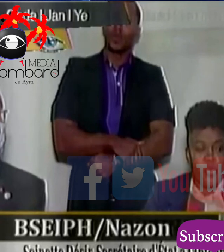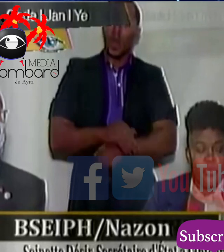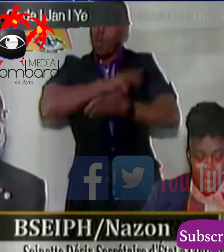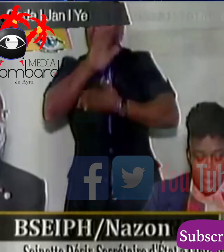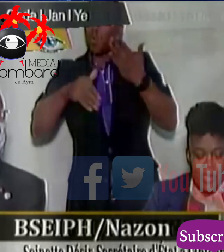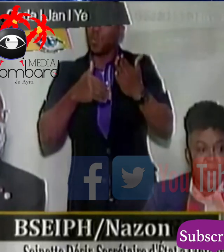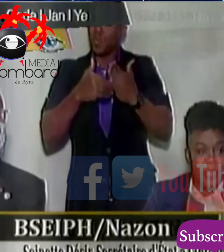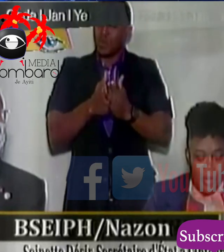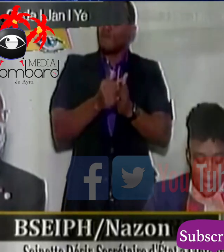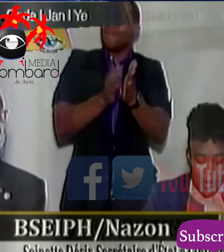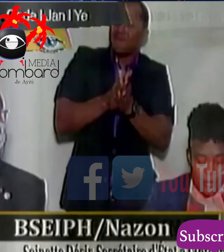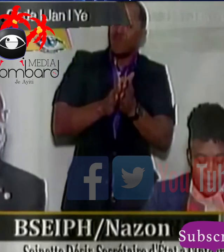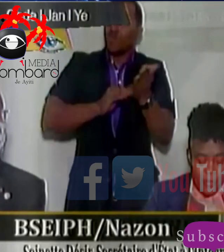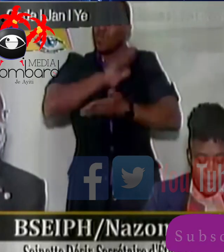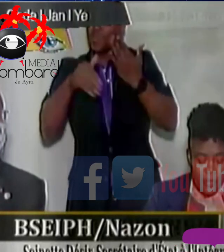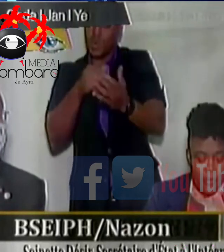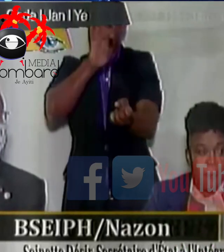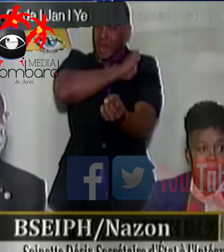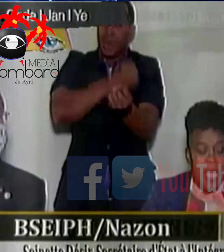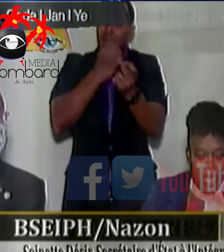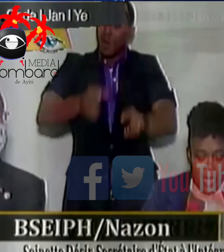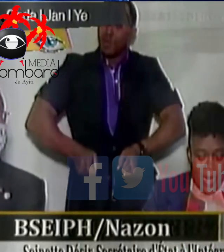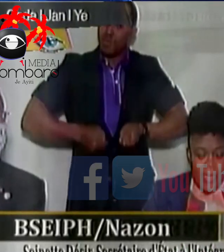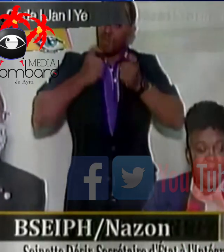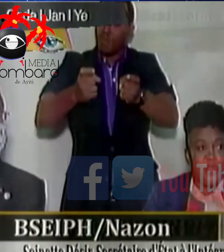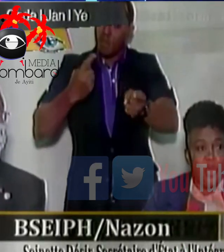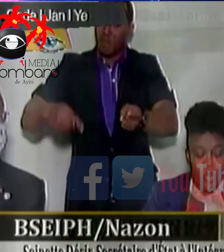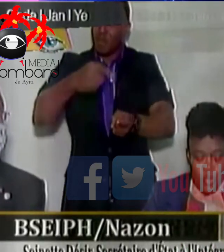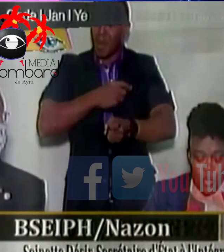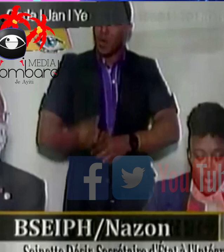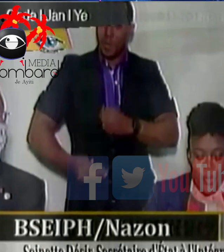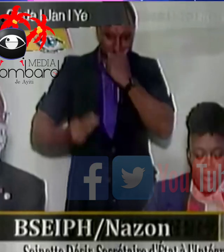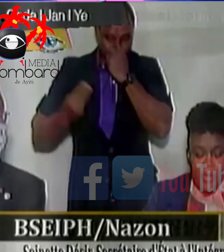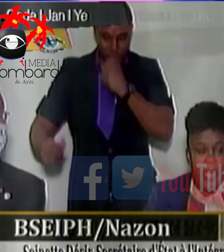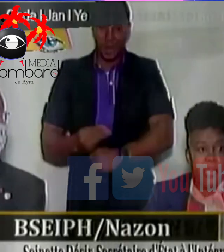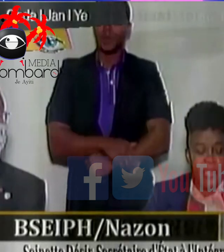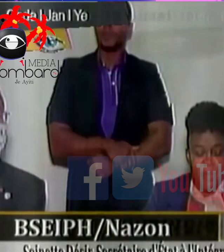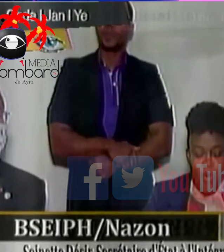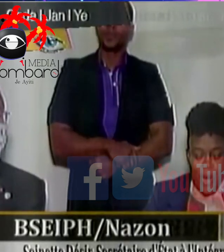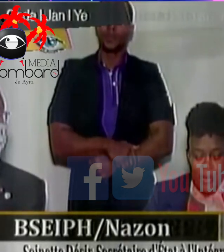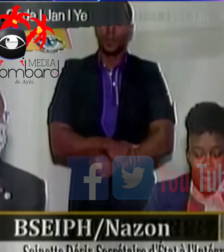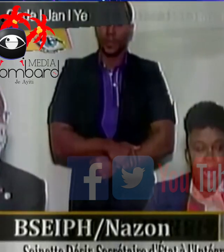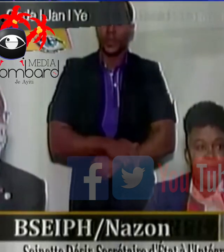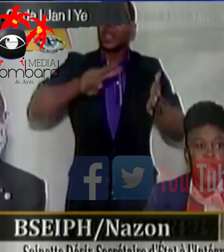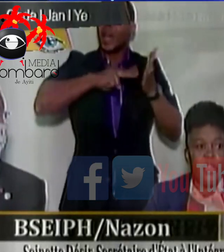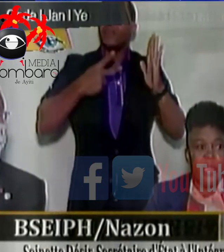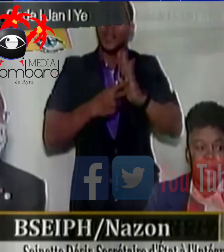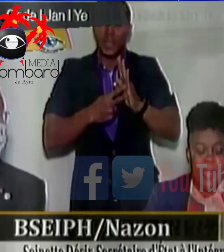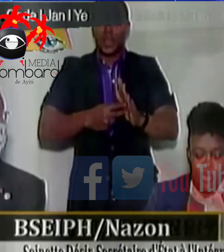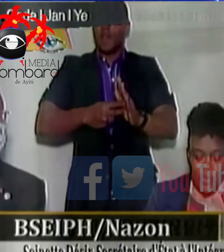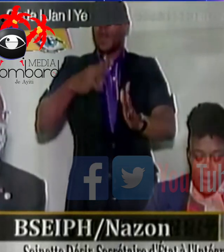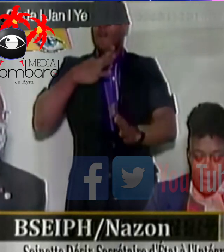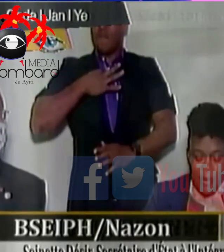pour nous offrir ces matériels. La réception de ce don de matériel témoigne la